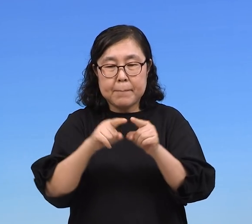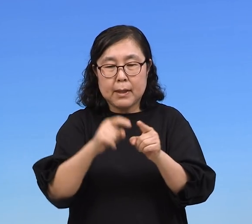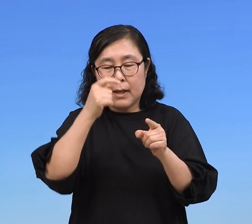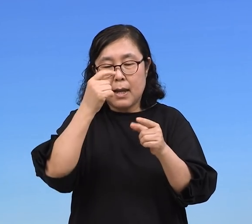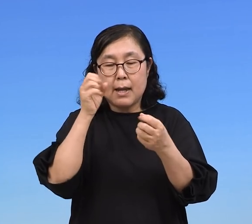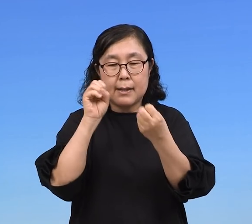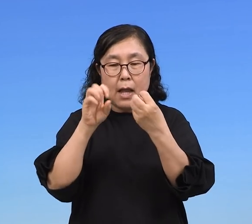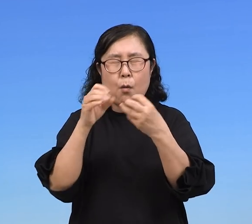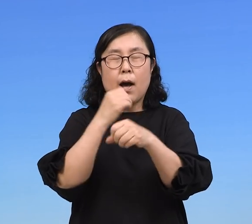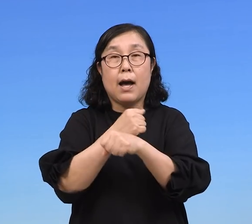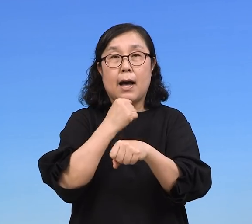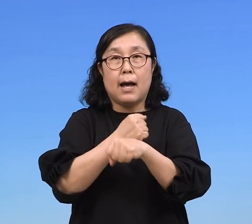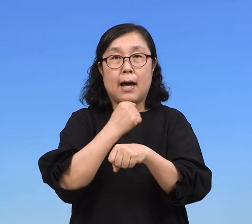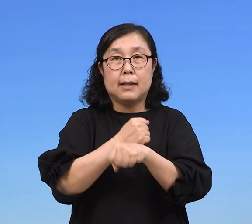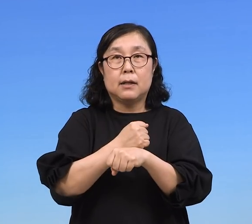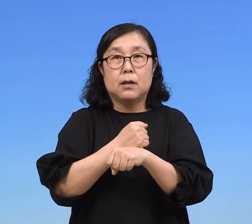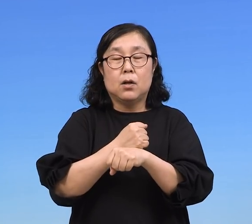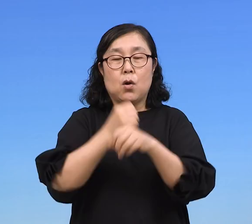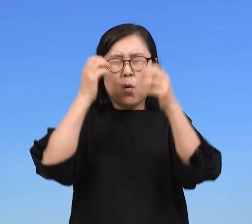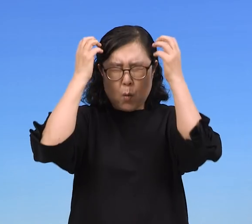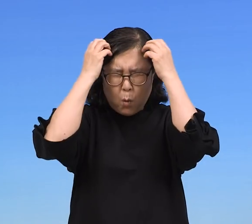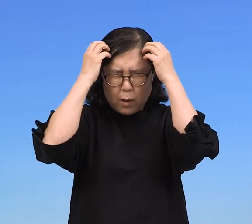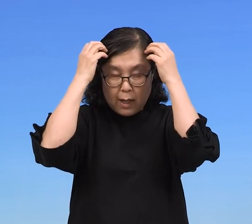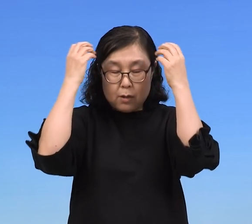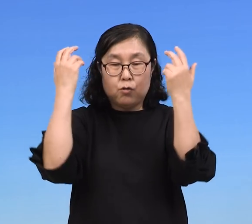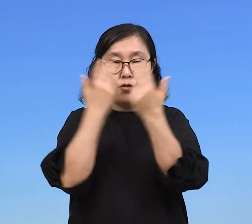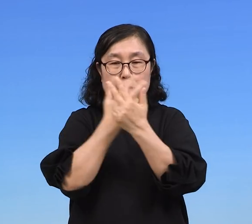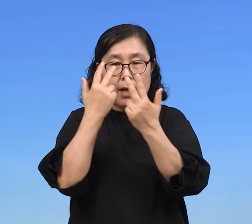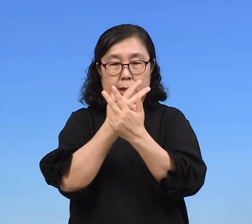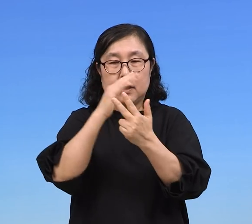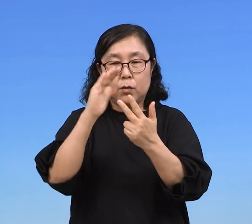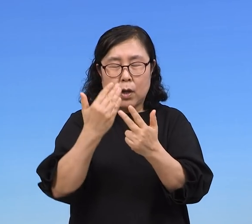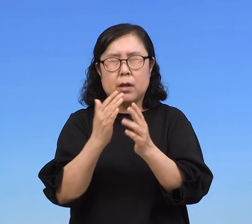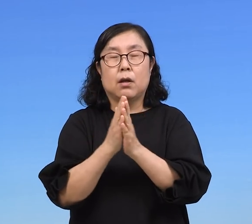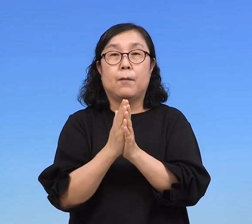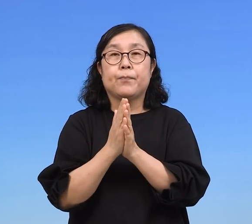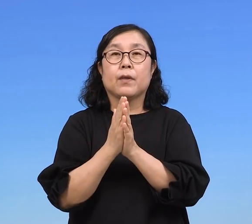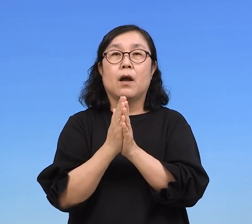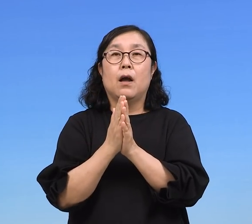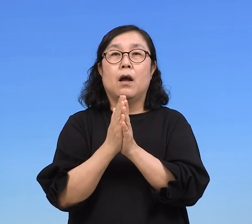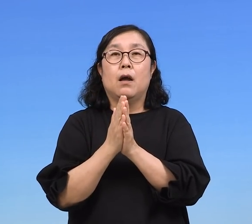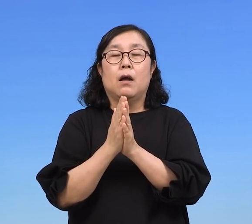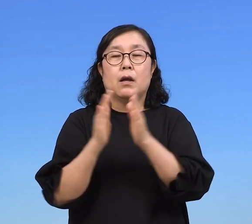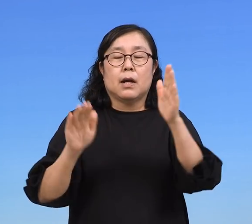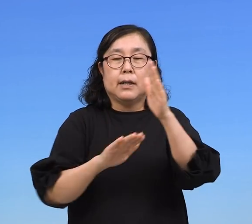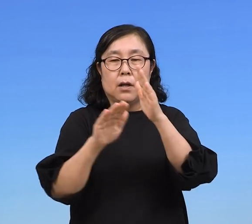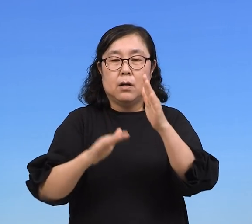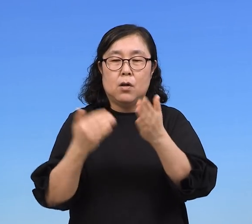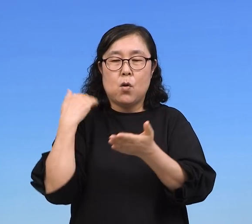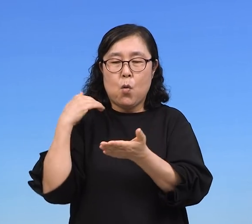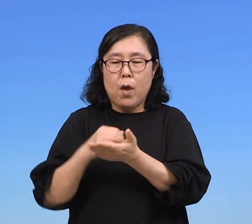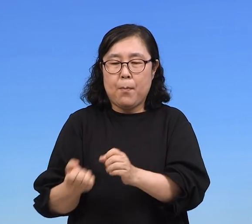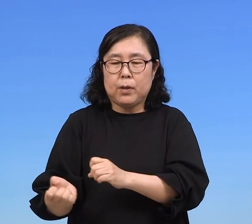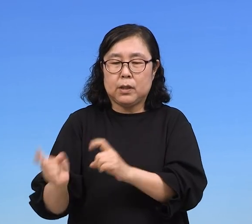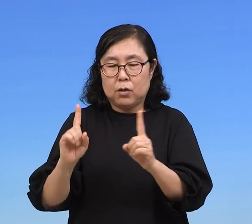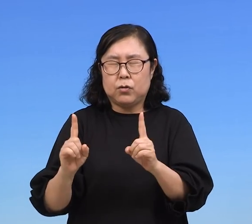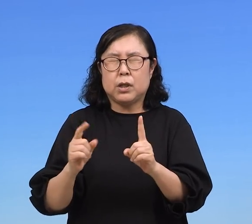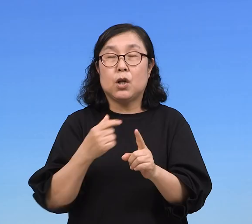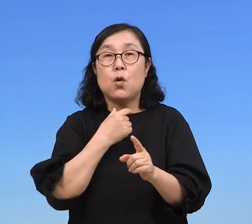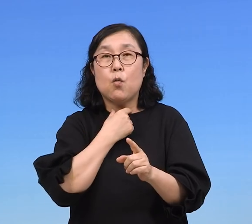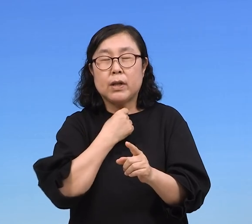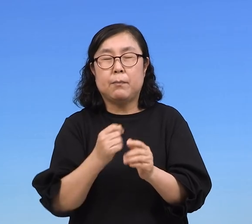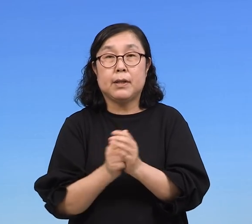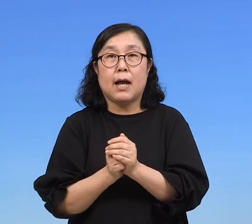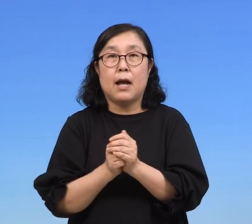대화하고 함께 꿈을 나누고, 이런 고난주간, 그래서 이 십자가의 은혜가 가정을 살리고 가정을 회복시켜 주시는 그래서